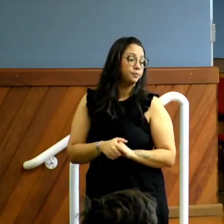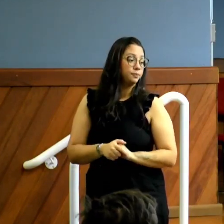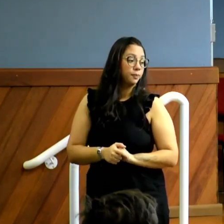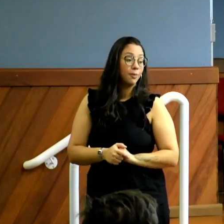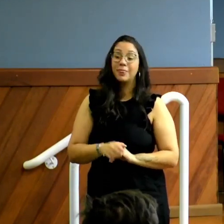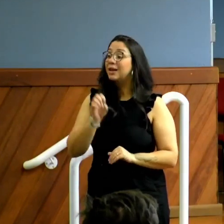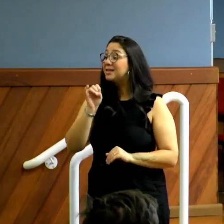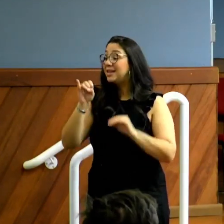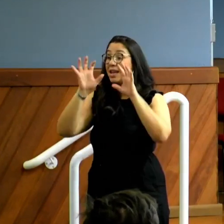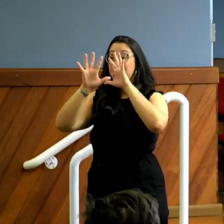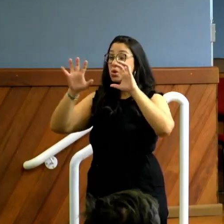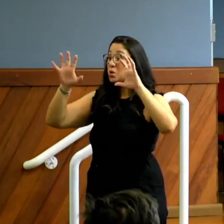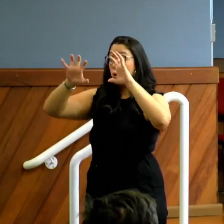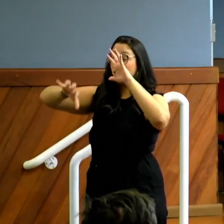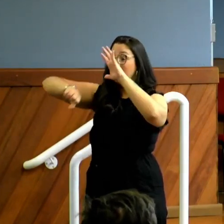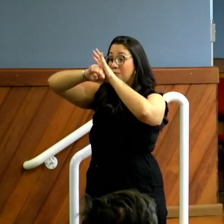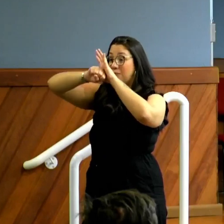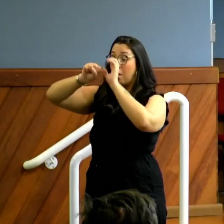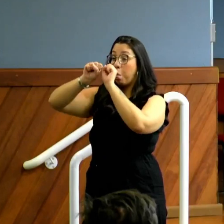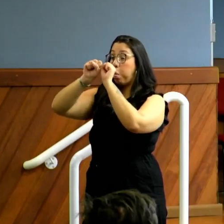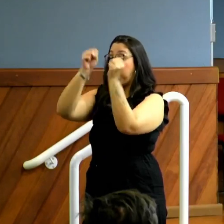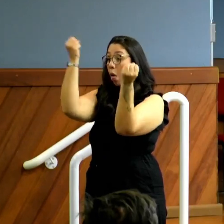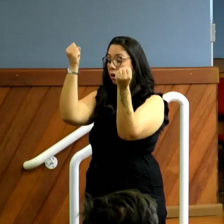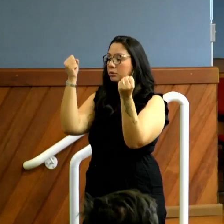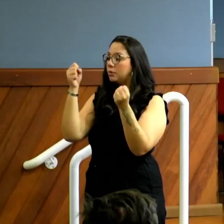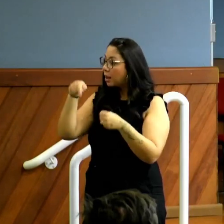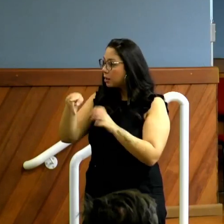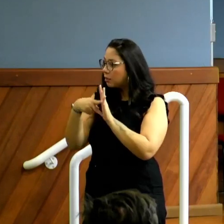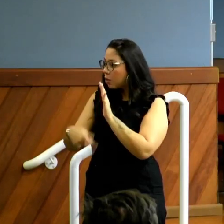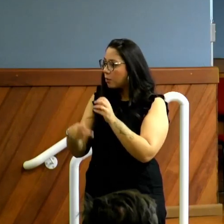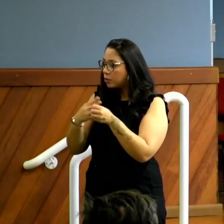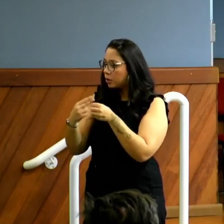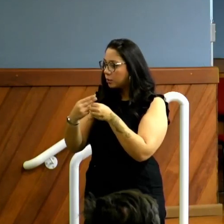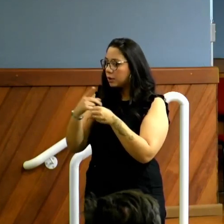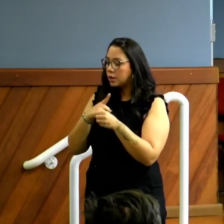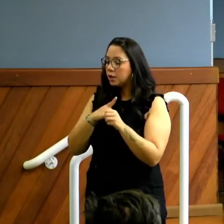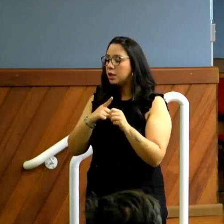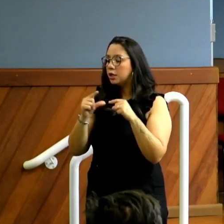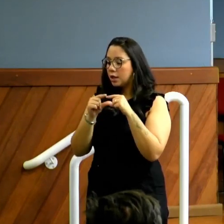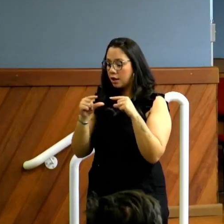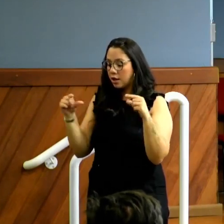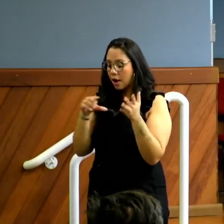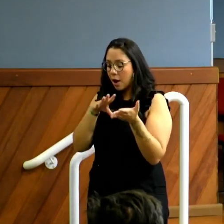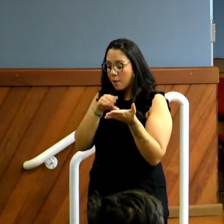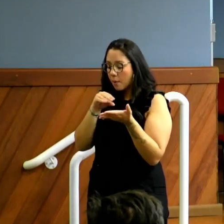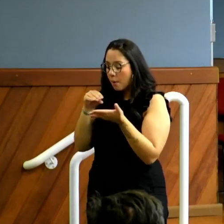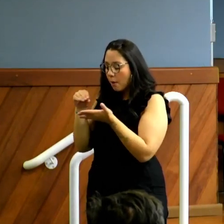uma pane na nuvem da Unicamp, onde a gente colocou essas imagenzinhas, os prints do